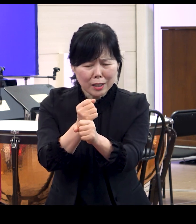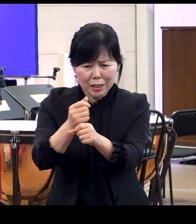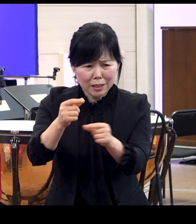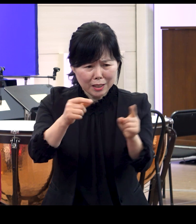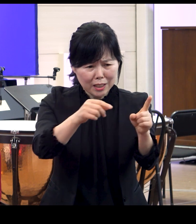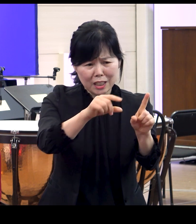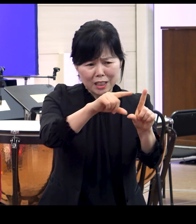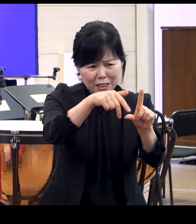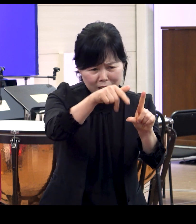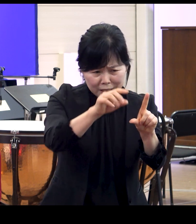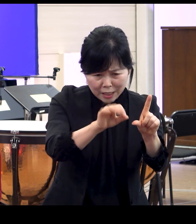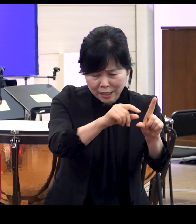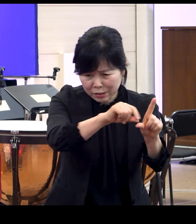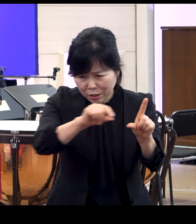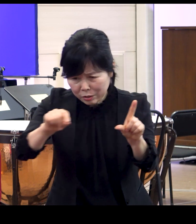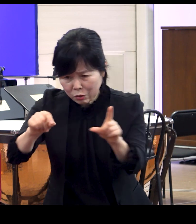뭐